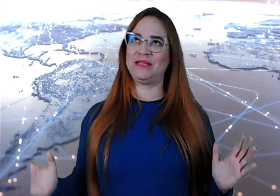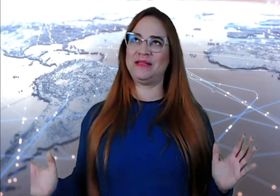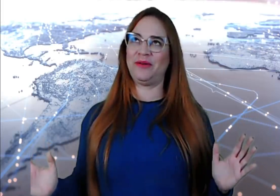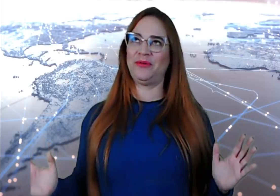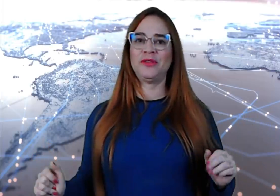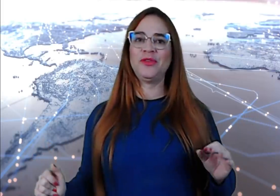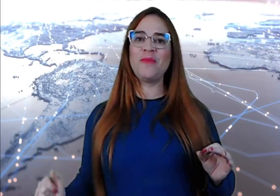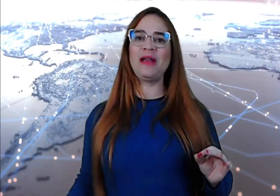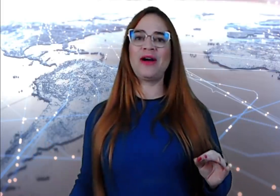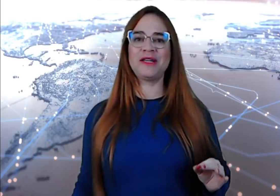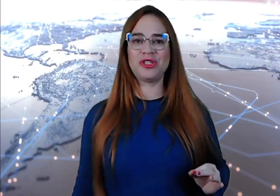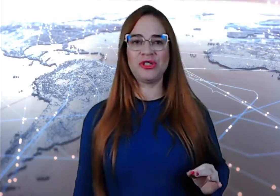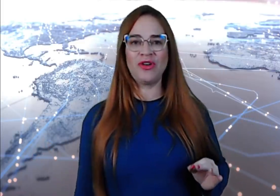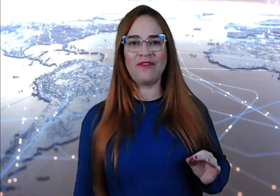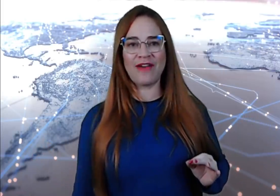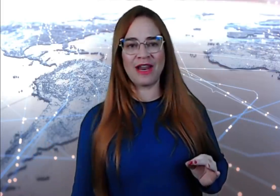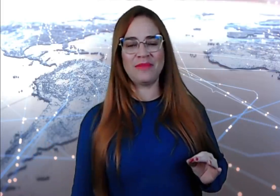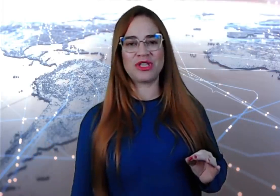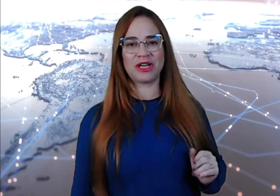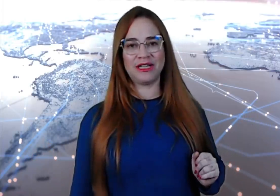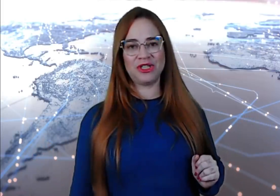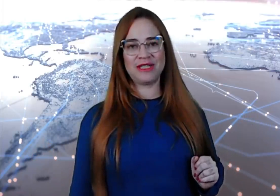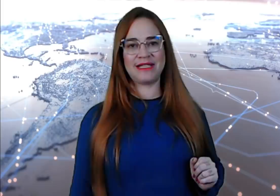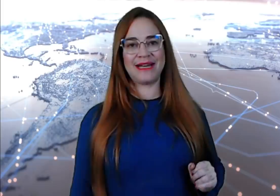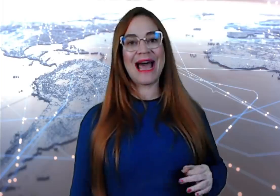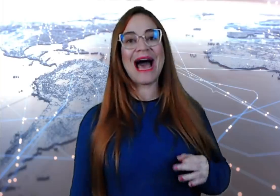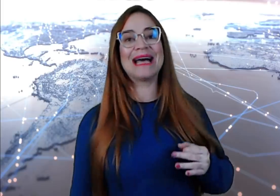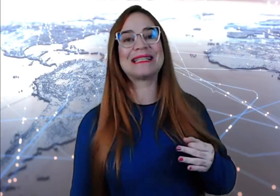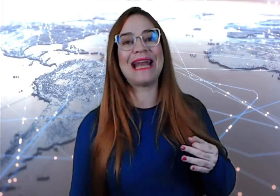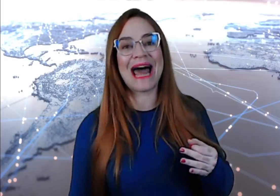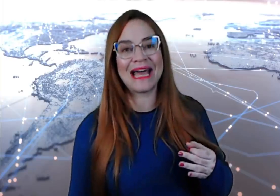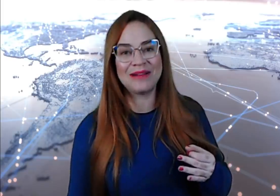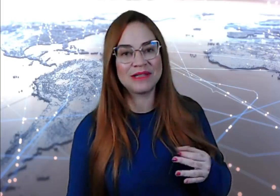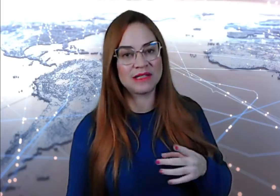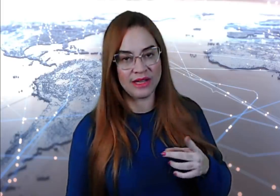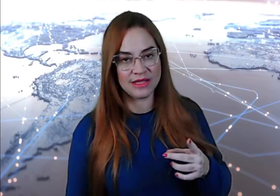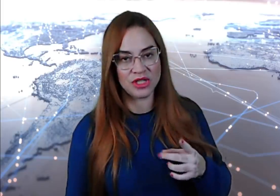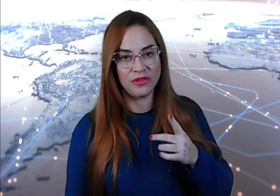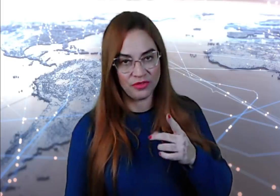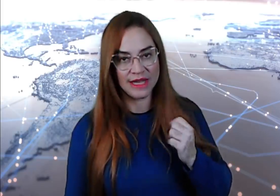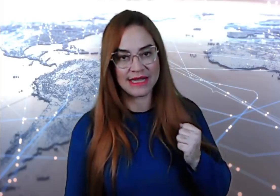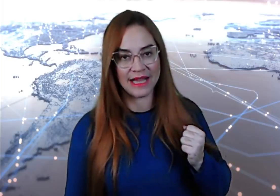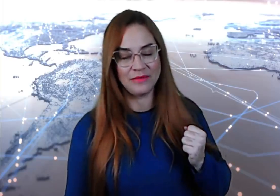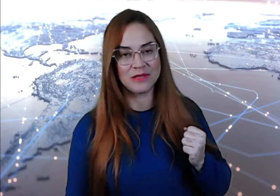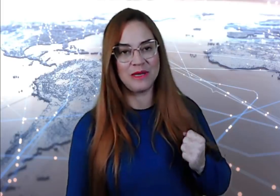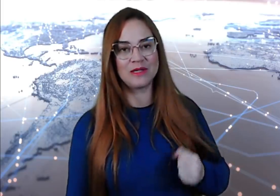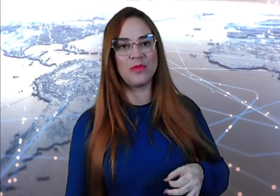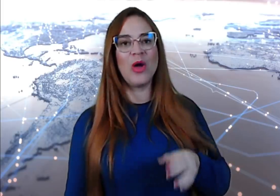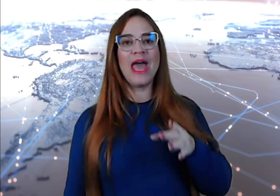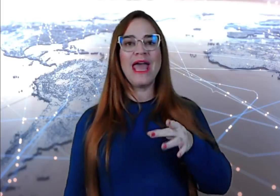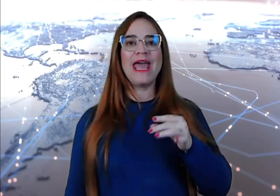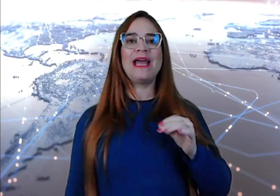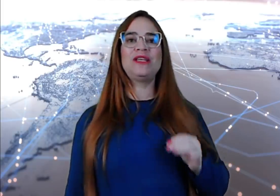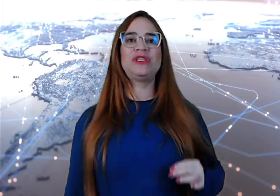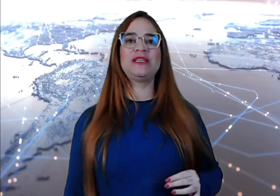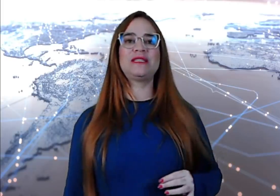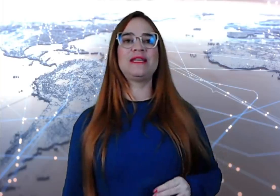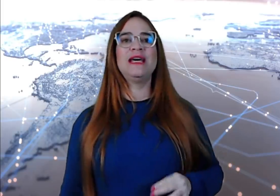aconteceu. No melhor estilo novela mexicana de ser, as lágrimas, não é exagero, foi as lágrimas mesmo. Ele disse